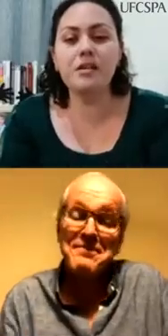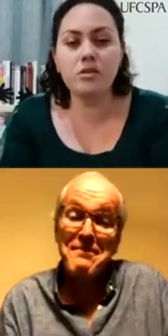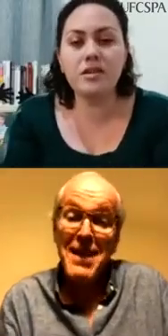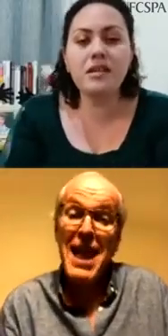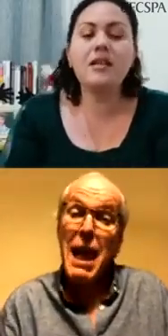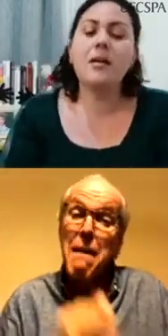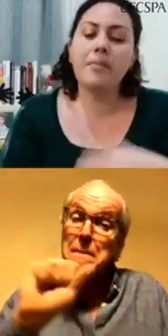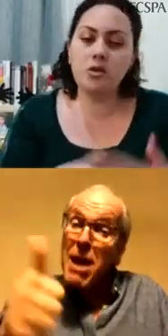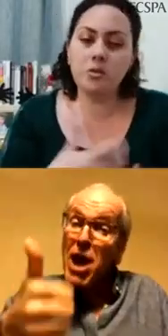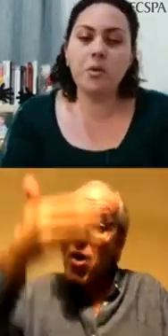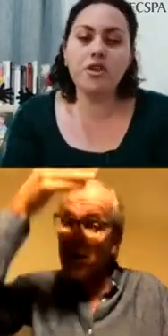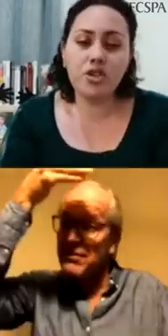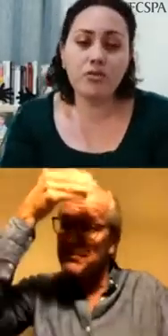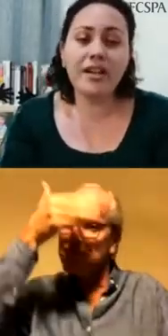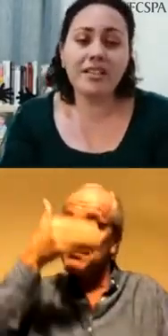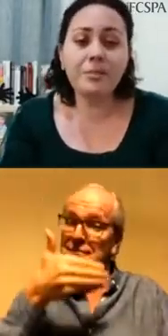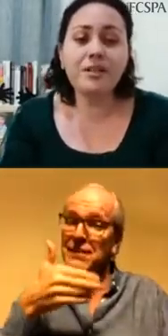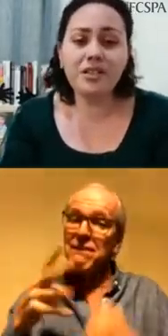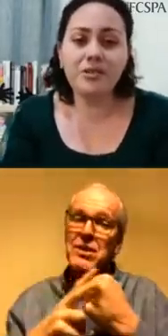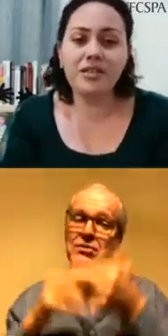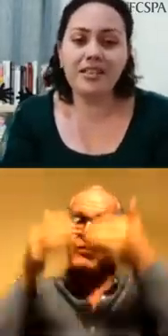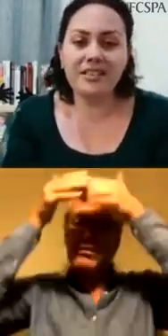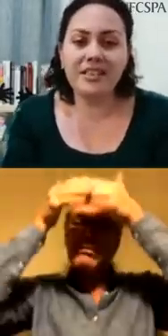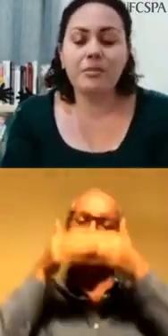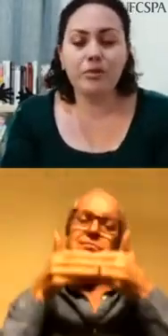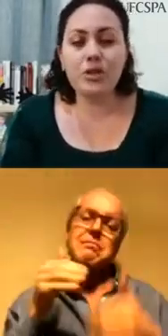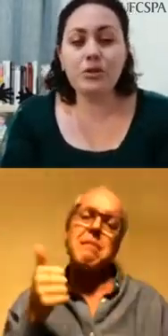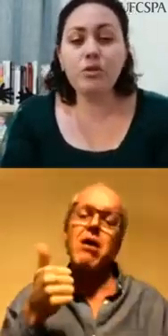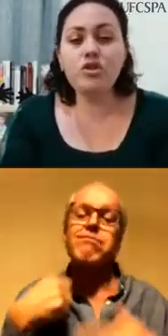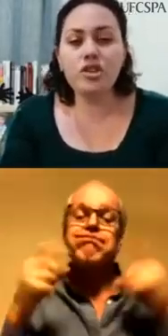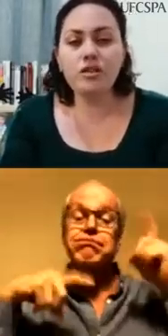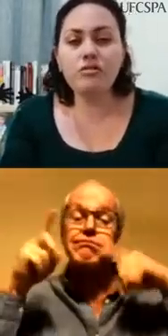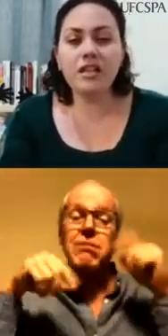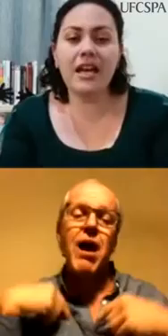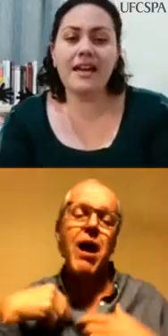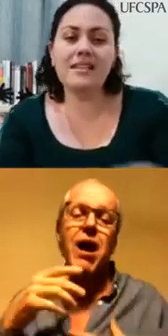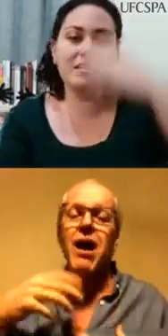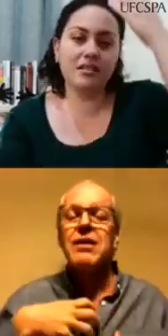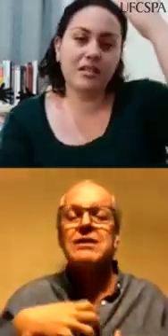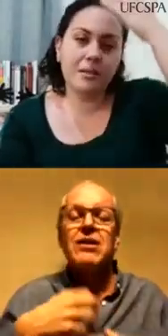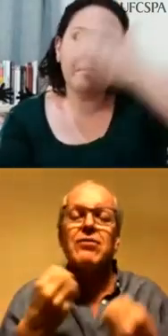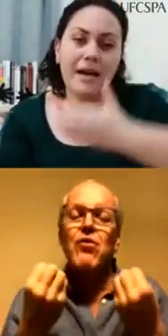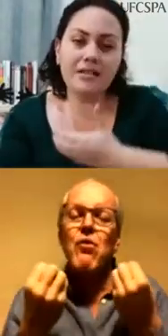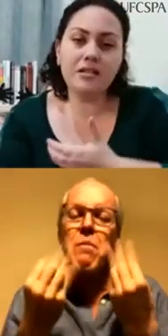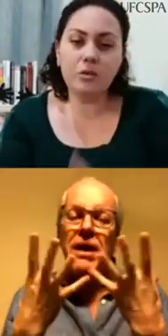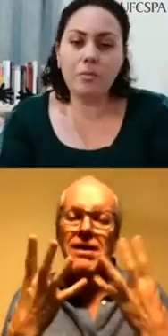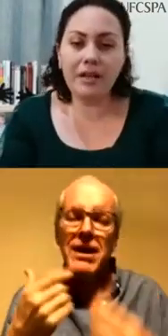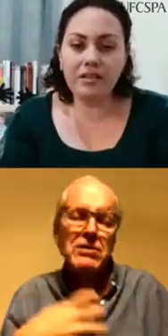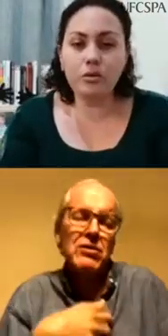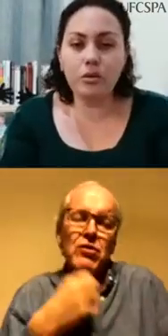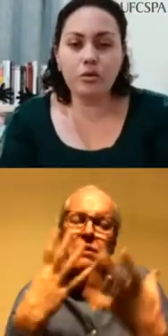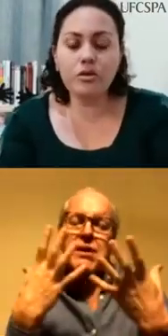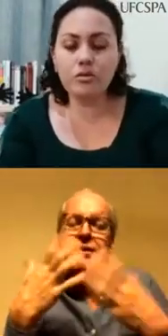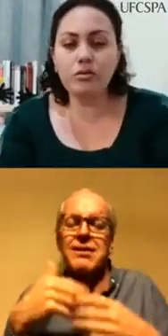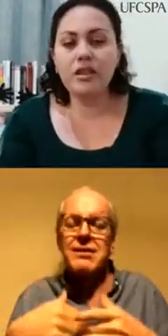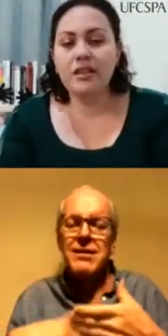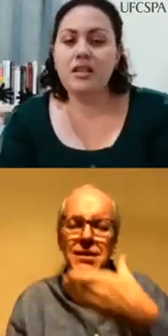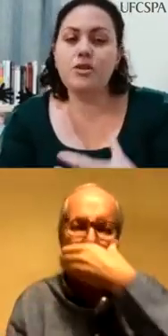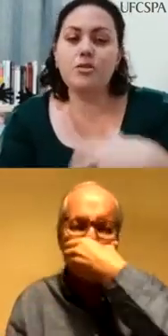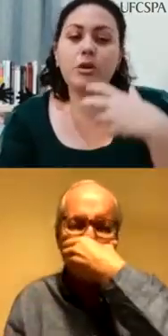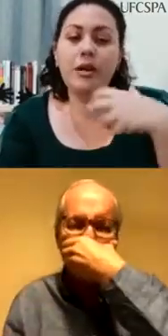primeiras aparições, mas aos poucos a gente vai adaptando, né? Por isso que eu digo que essa máscara completa no